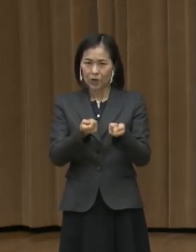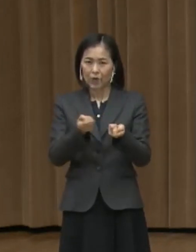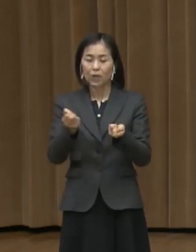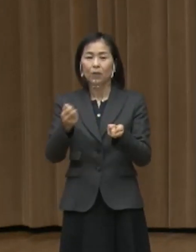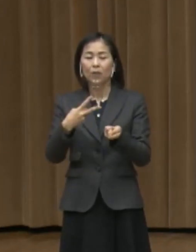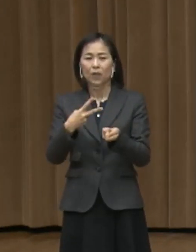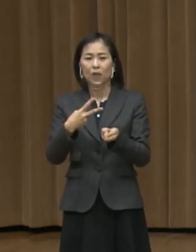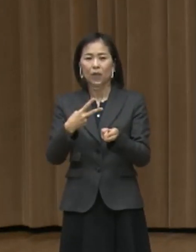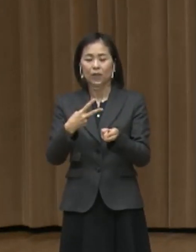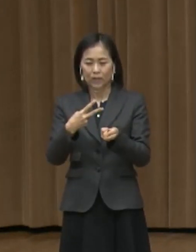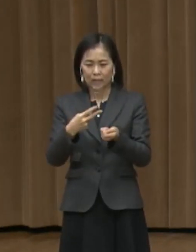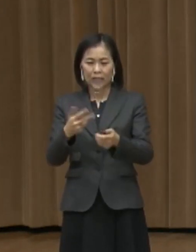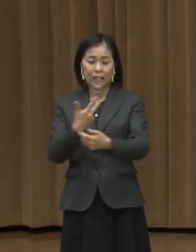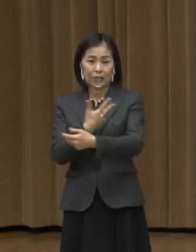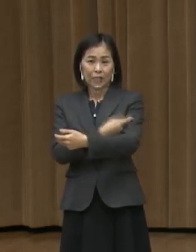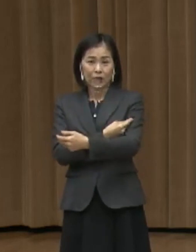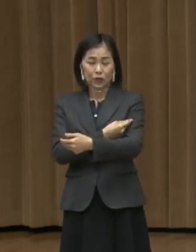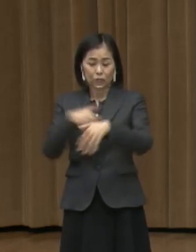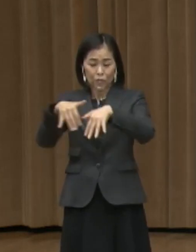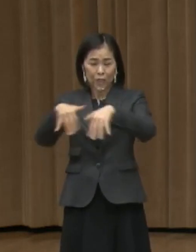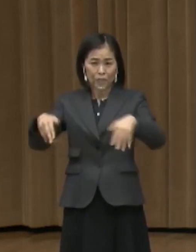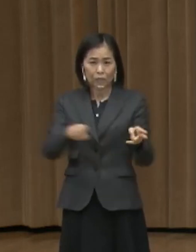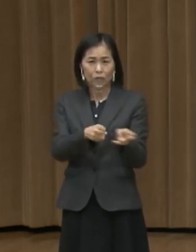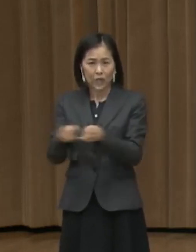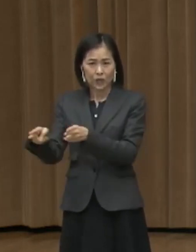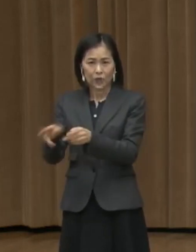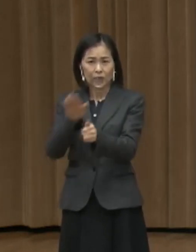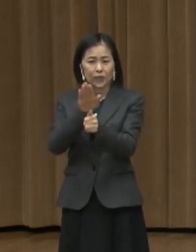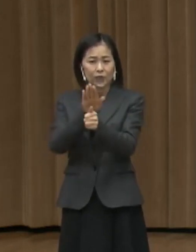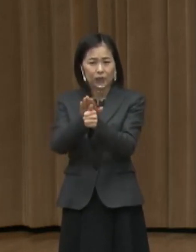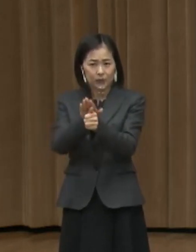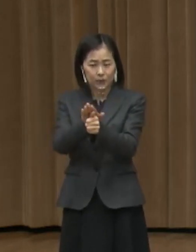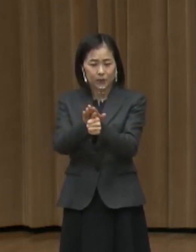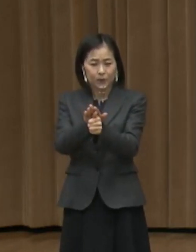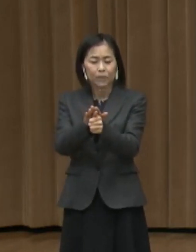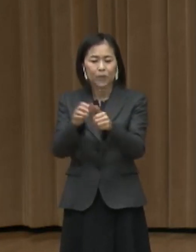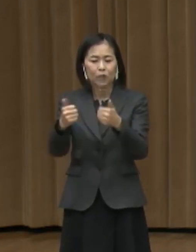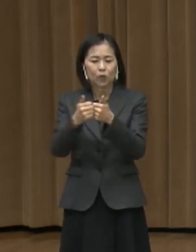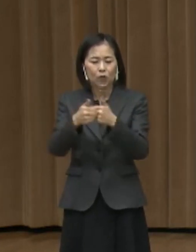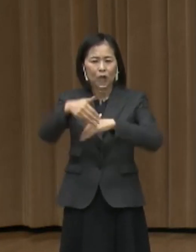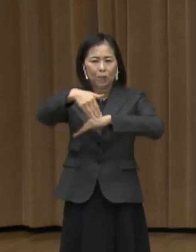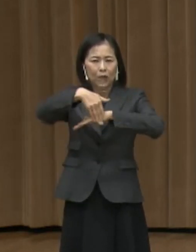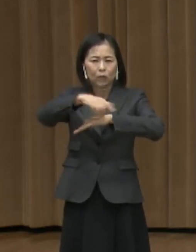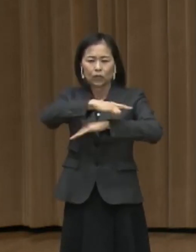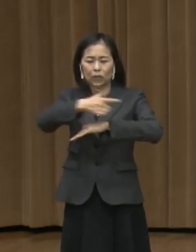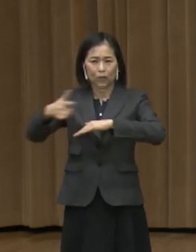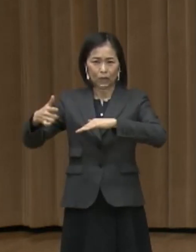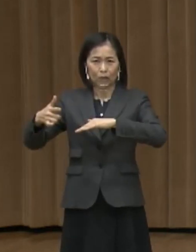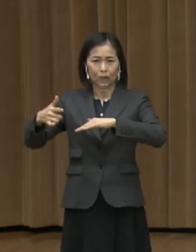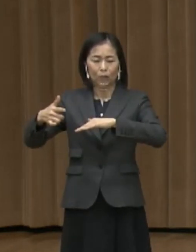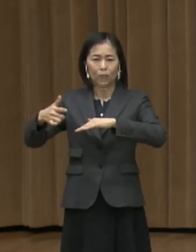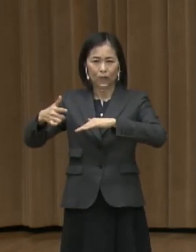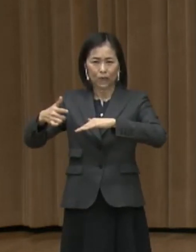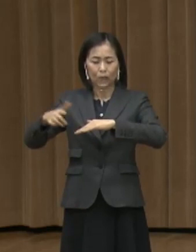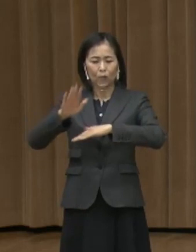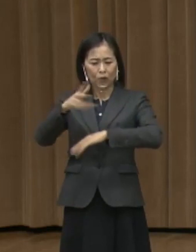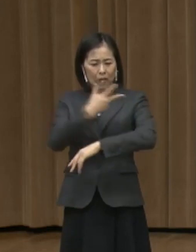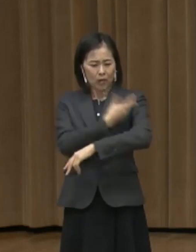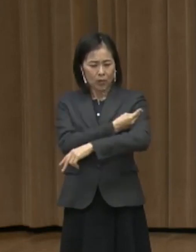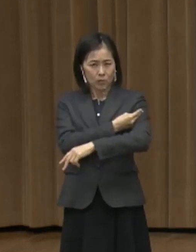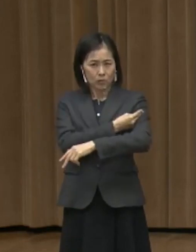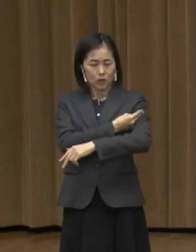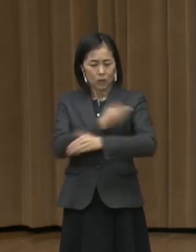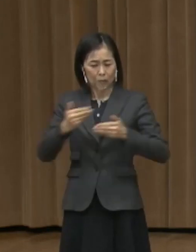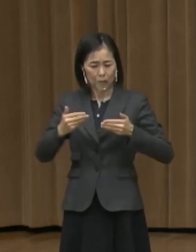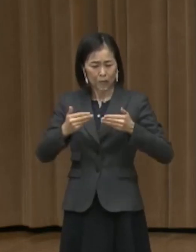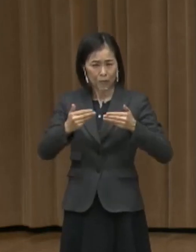接種体制整備、支援、相談窓口の運営などを適切に行い、また継続的な接種体制を確立してい